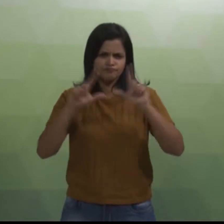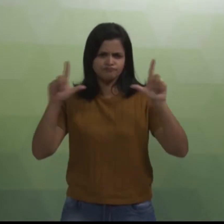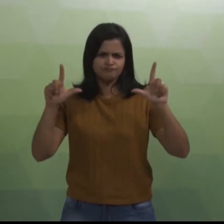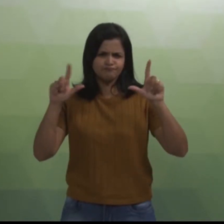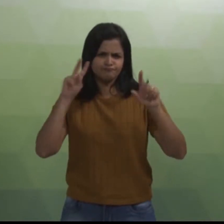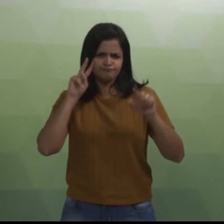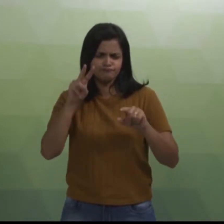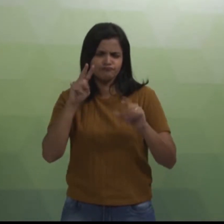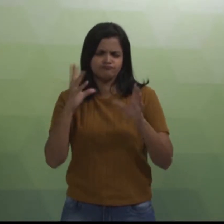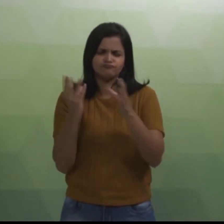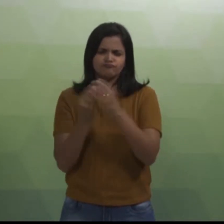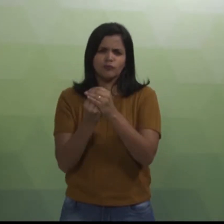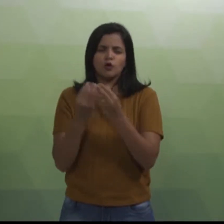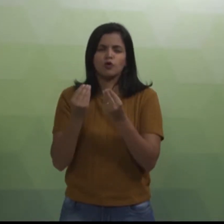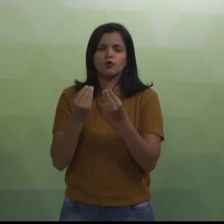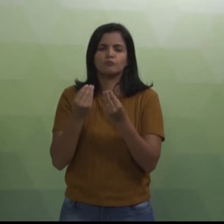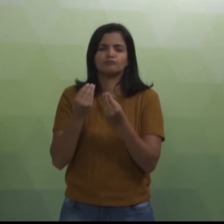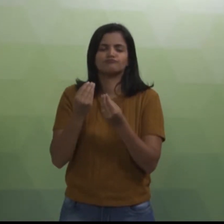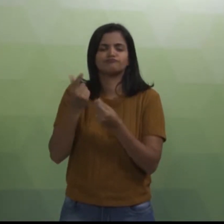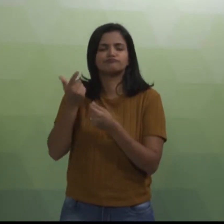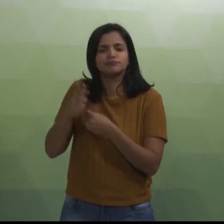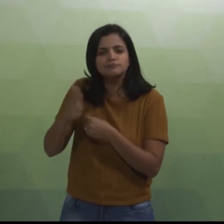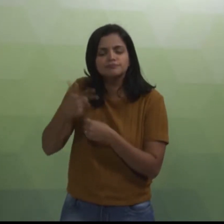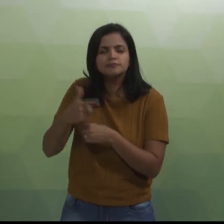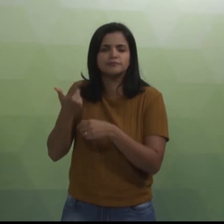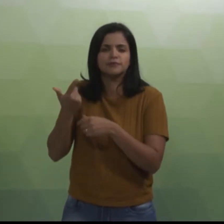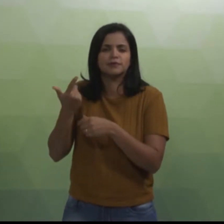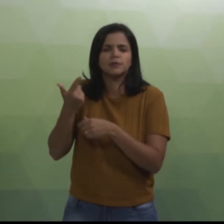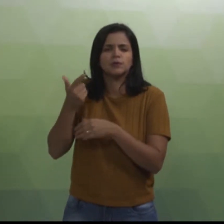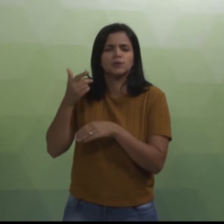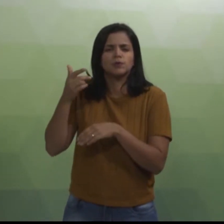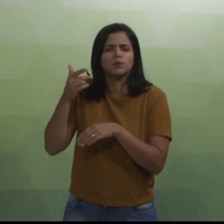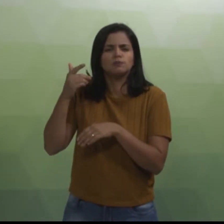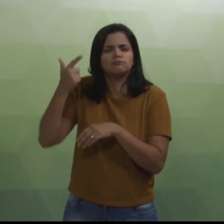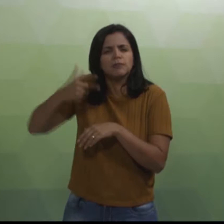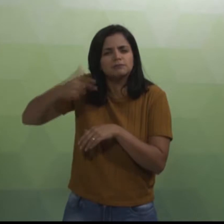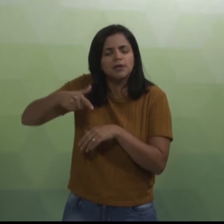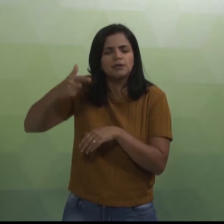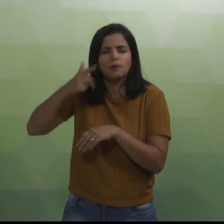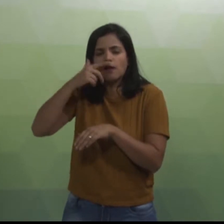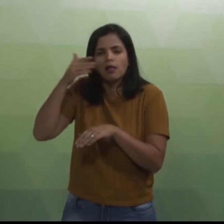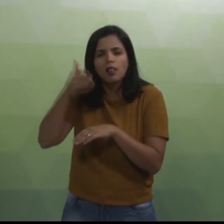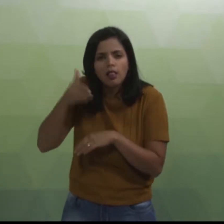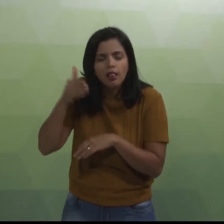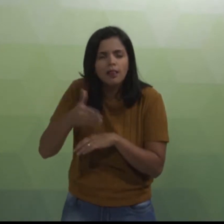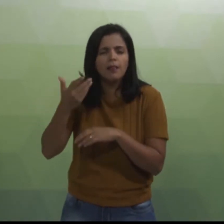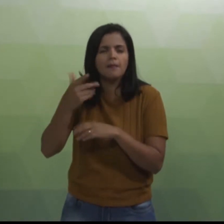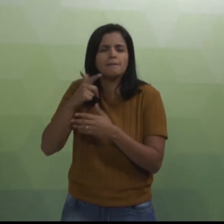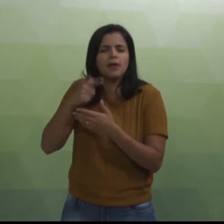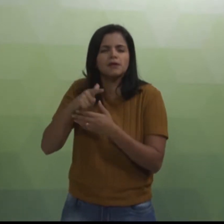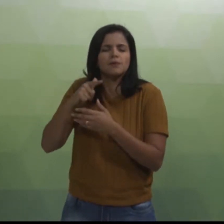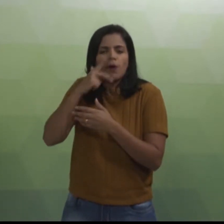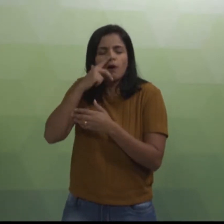Viram o slide? Então, continuando falando sobre incorporação. Temos a